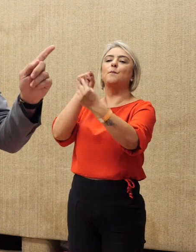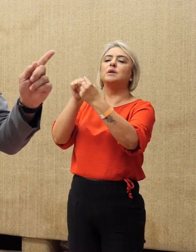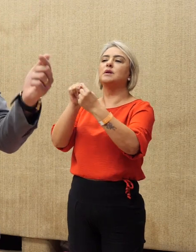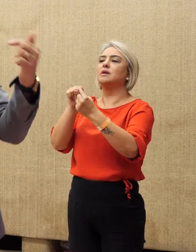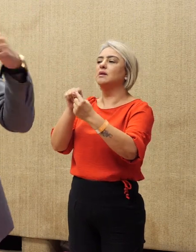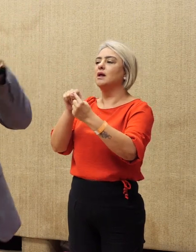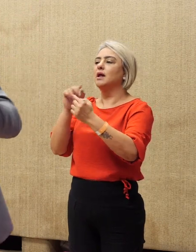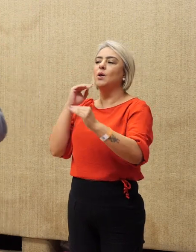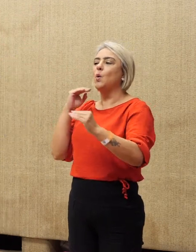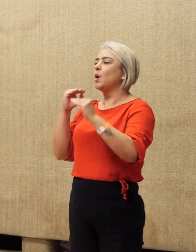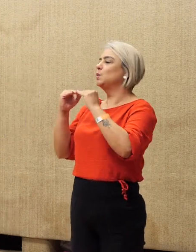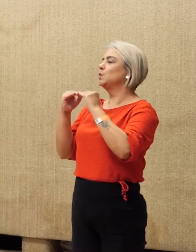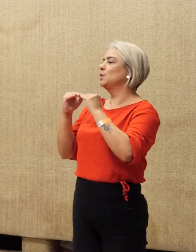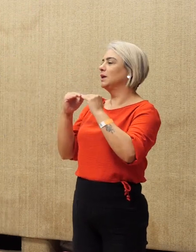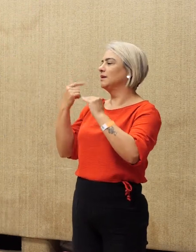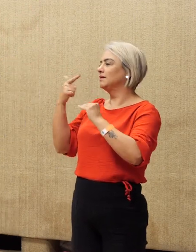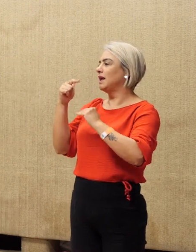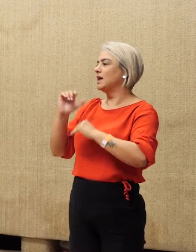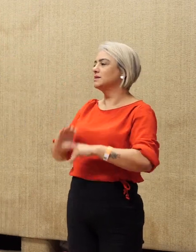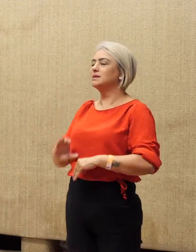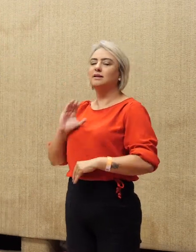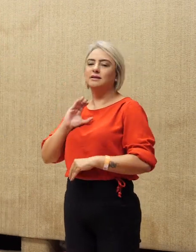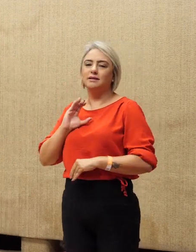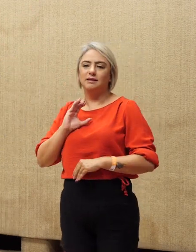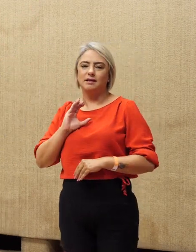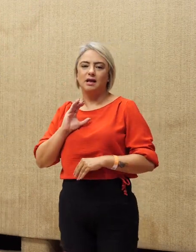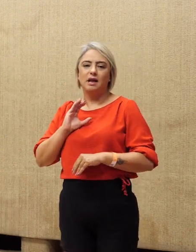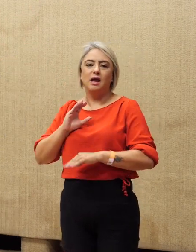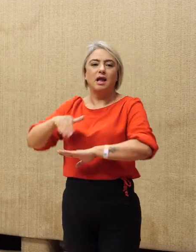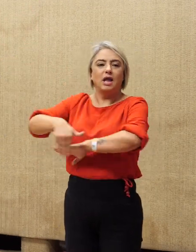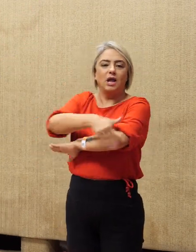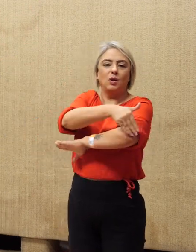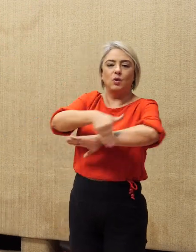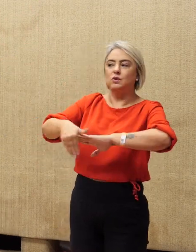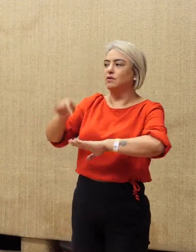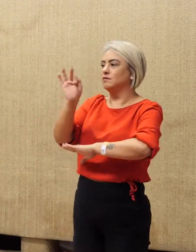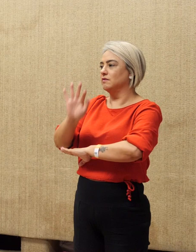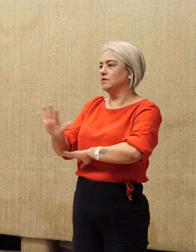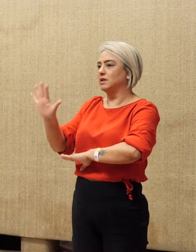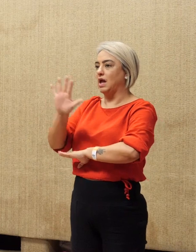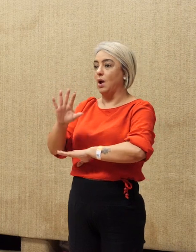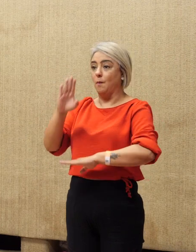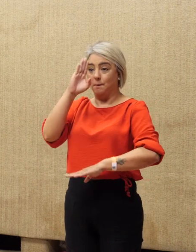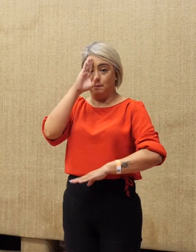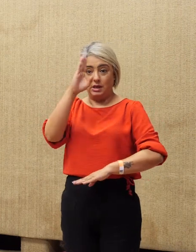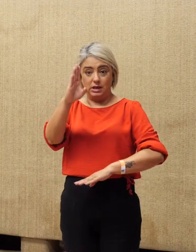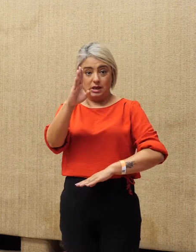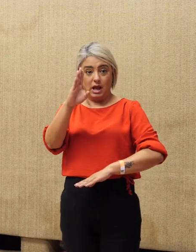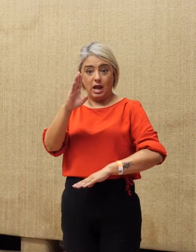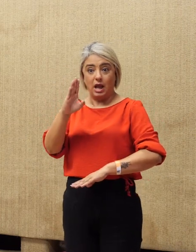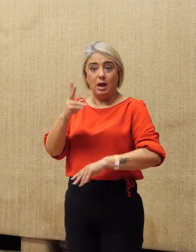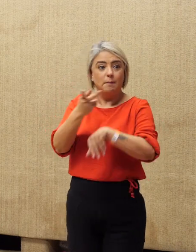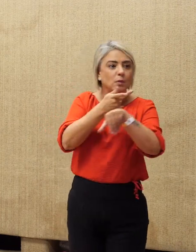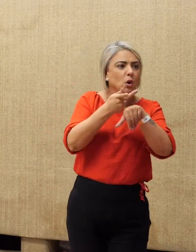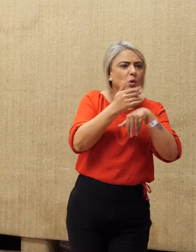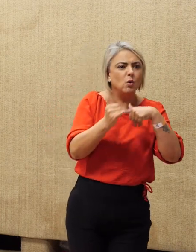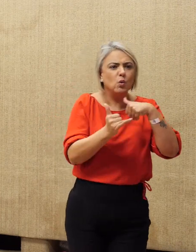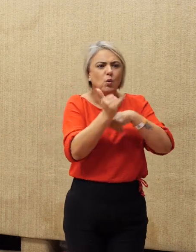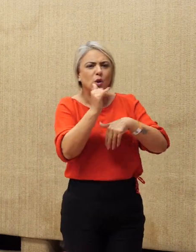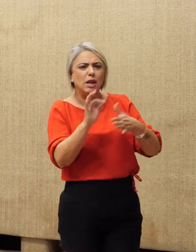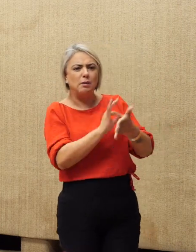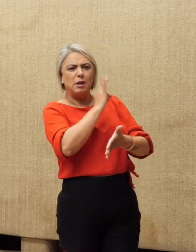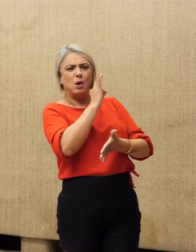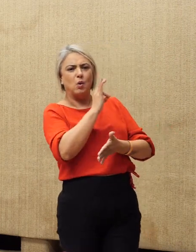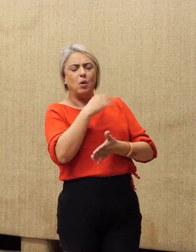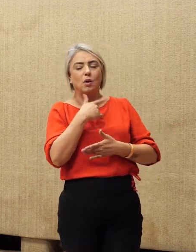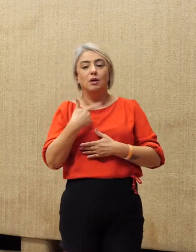não coaduna com o objetivo de dar cidadania em rodovia federal. O militar busca o inimigo, o agente da